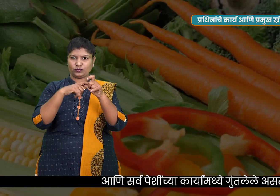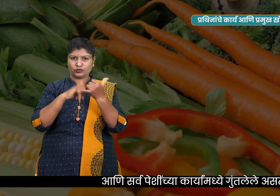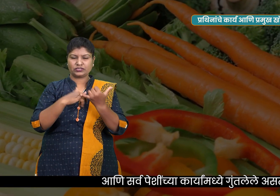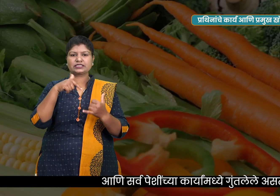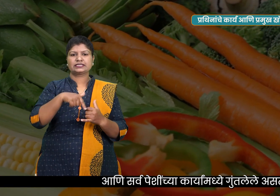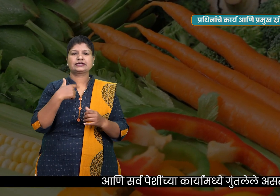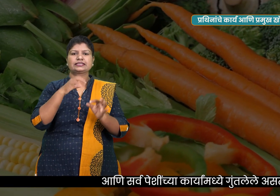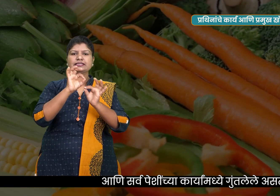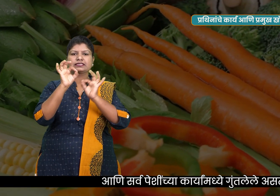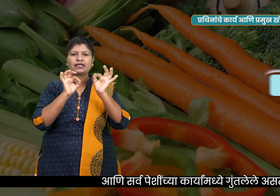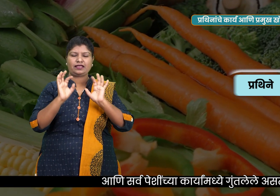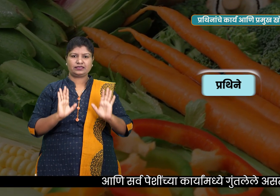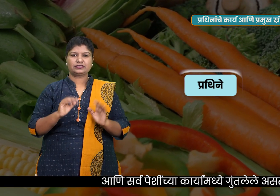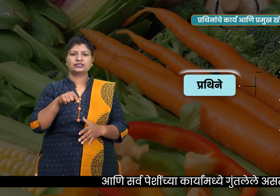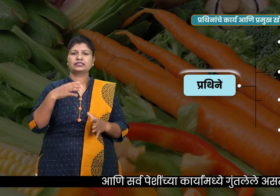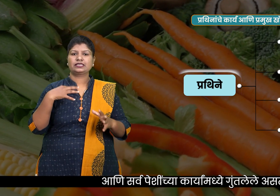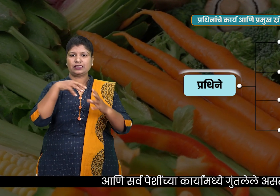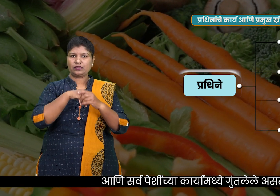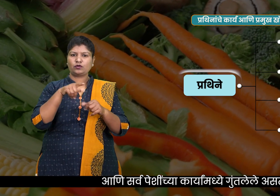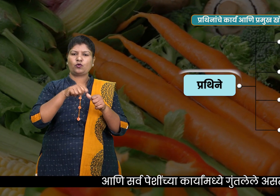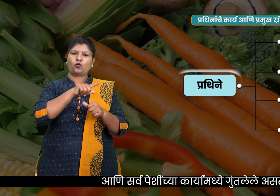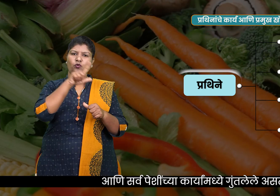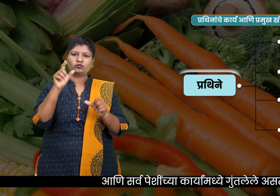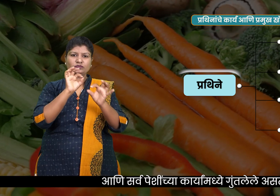आणि सर्व पेशींच्या कार्यांमध्ये गुंतलेले असतात.